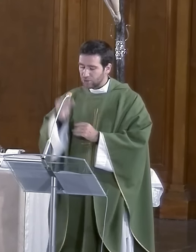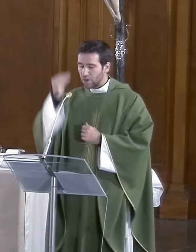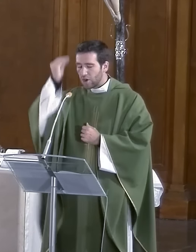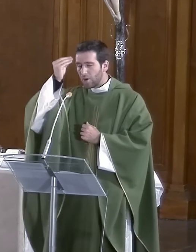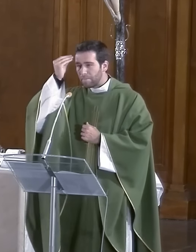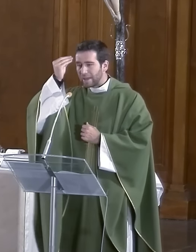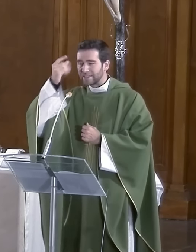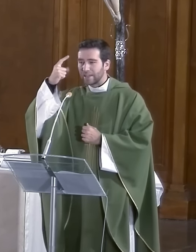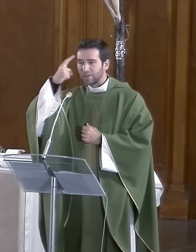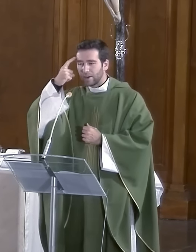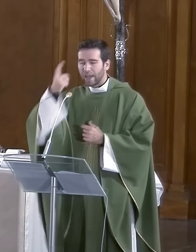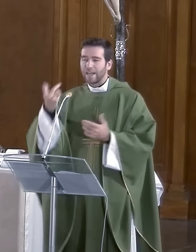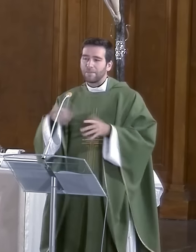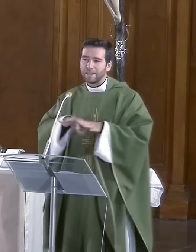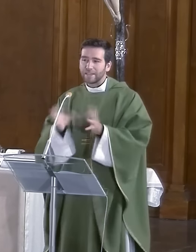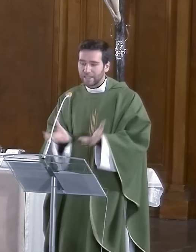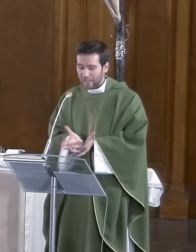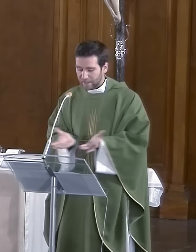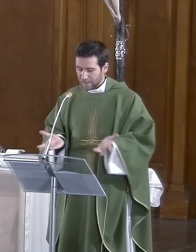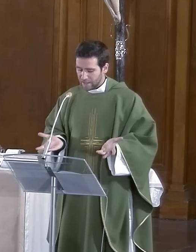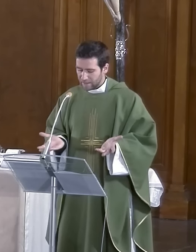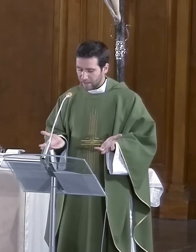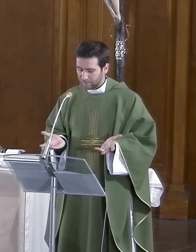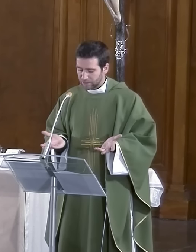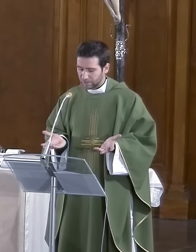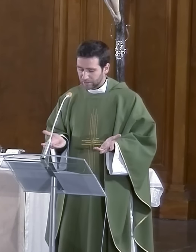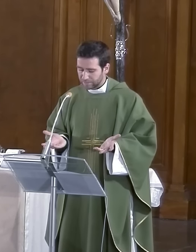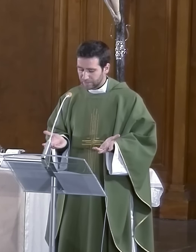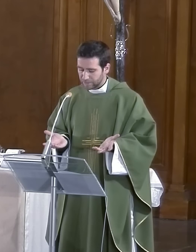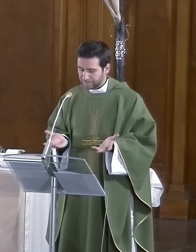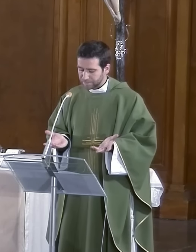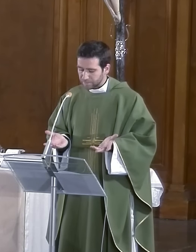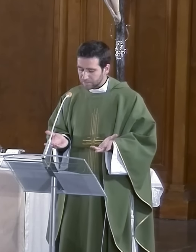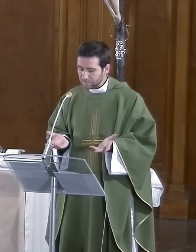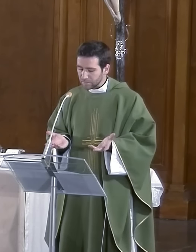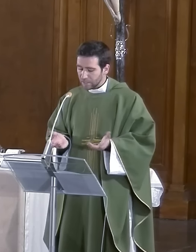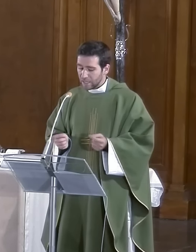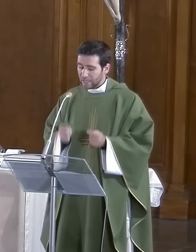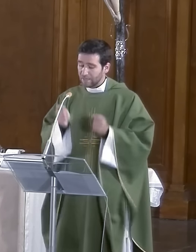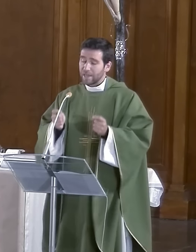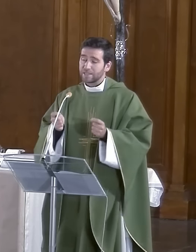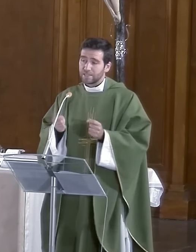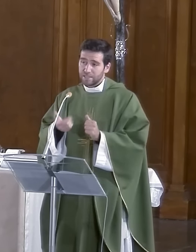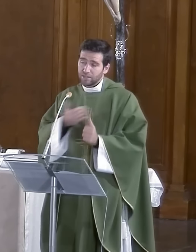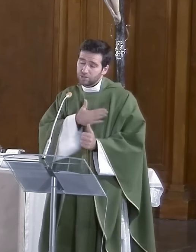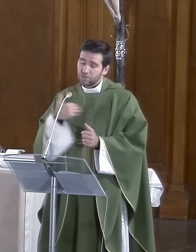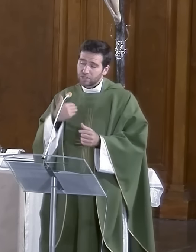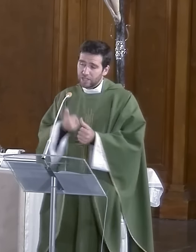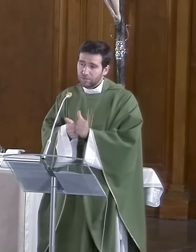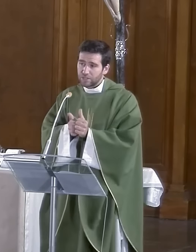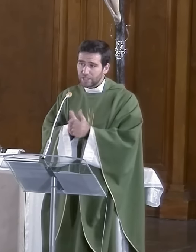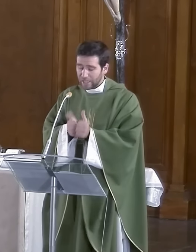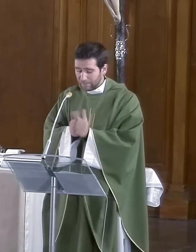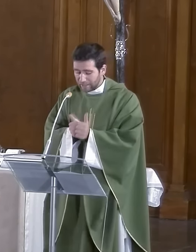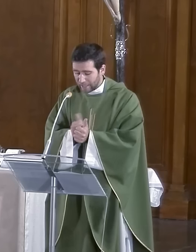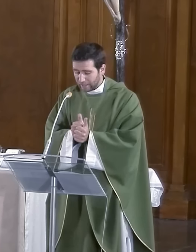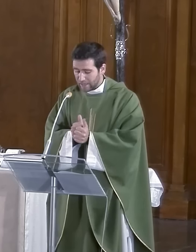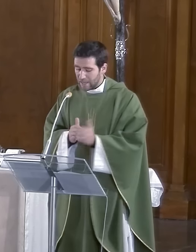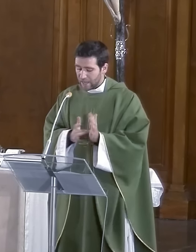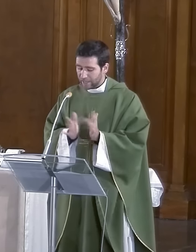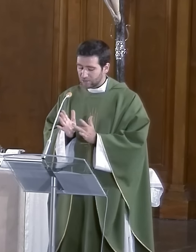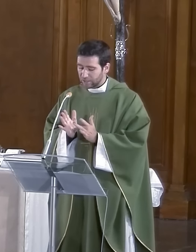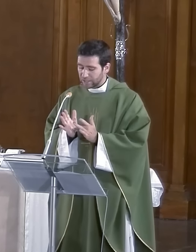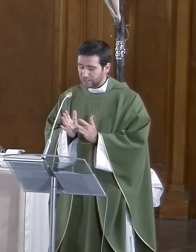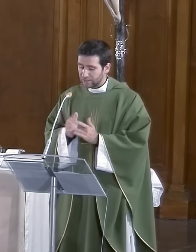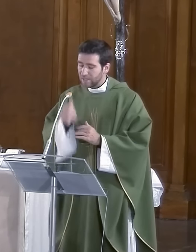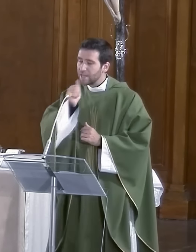Jesús pensando en la mentalidad del mundo, ¿no? Y más, si nosotros queremos imitar